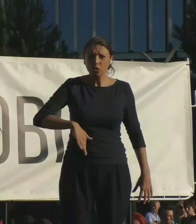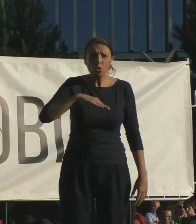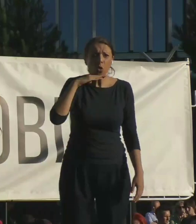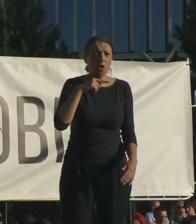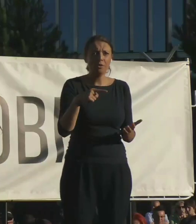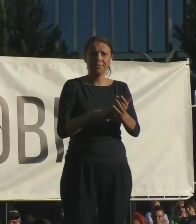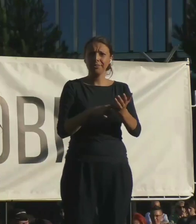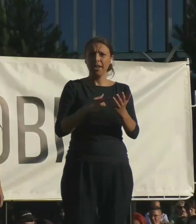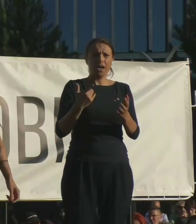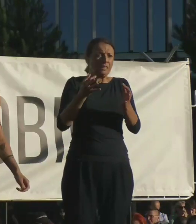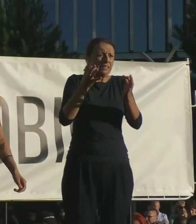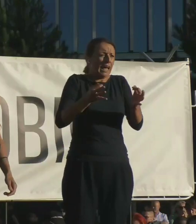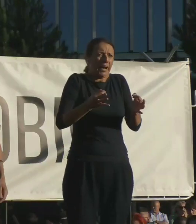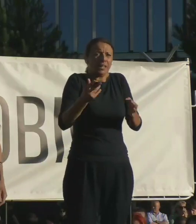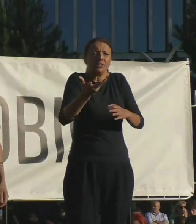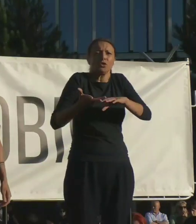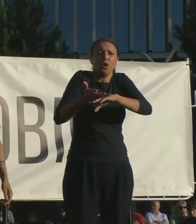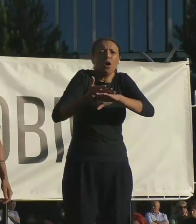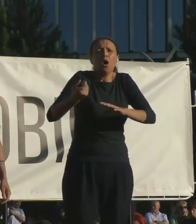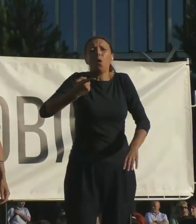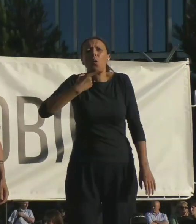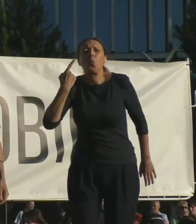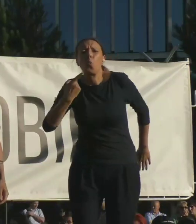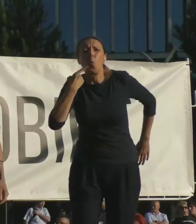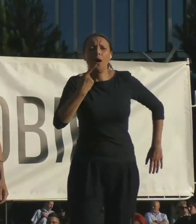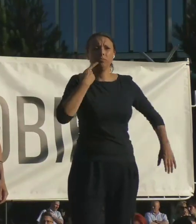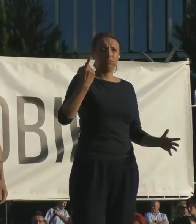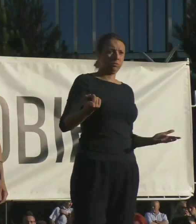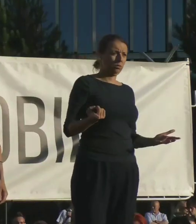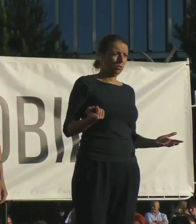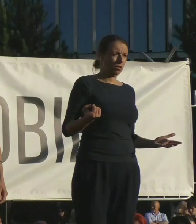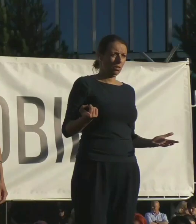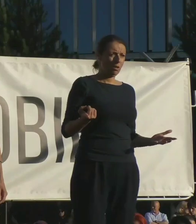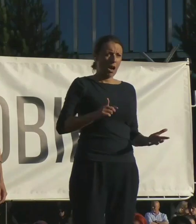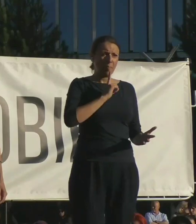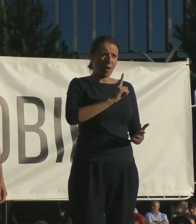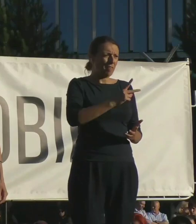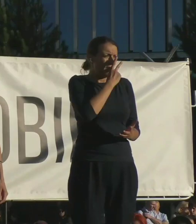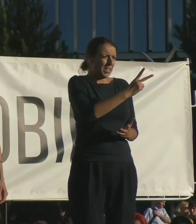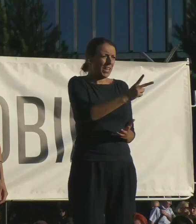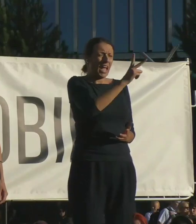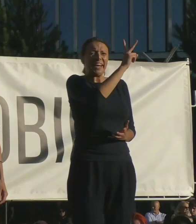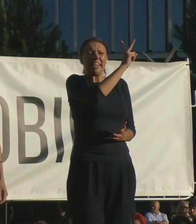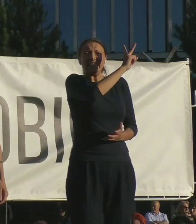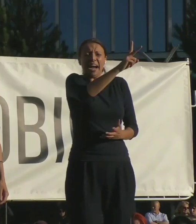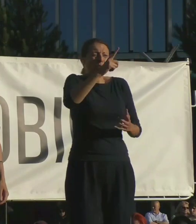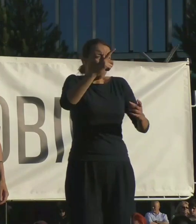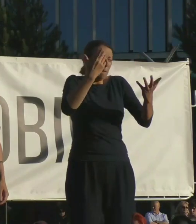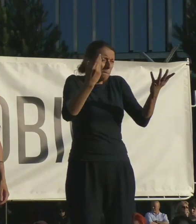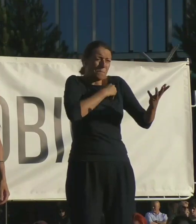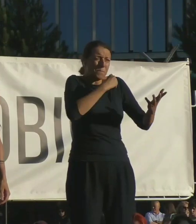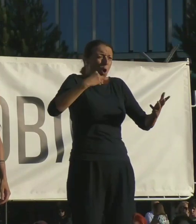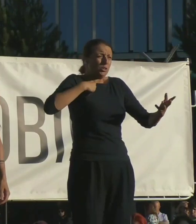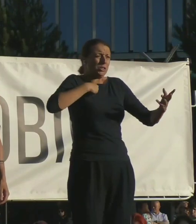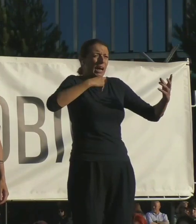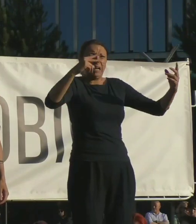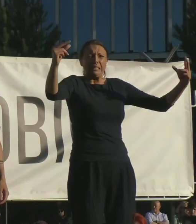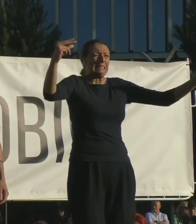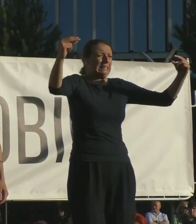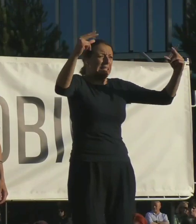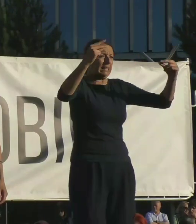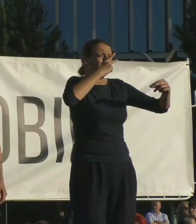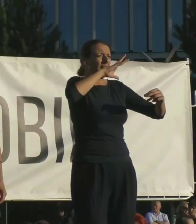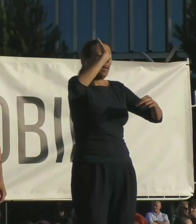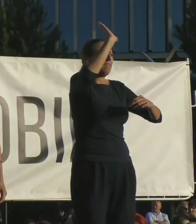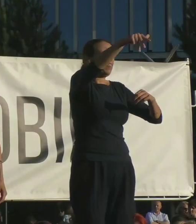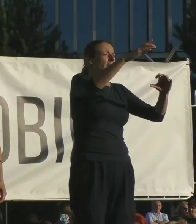hipokryzji, tej obłudy, tego zakłamania, które sączy się z każdego kąta tego kraju, nawet tam, za tymi